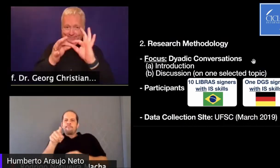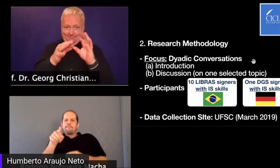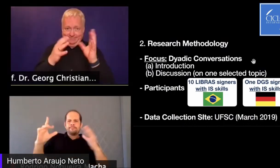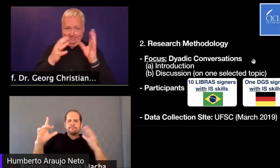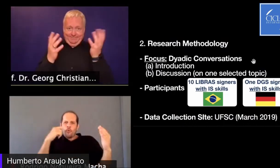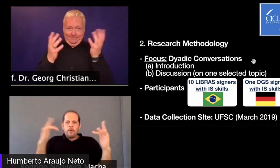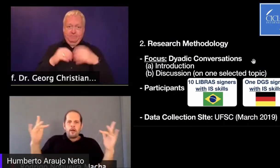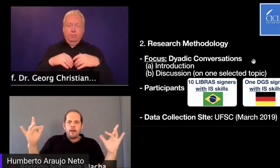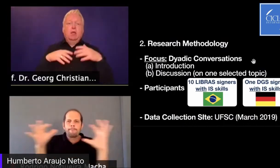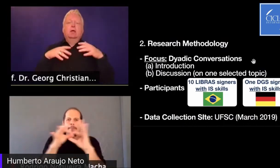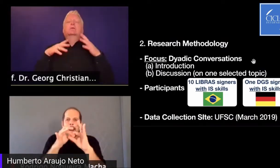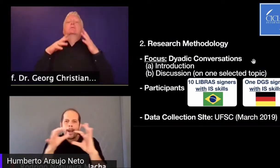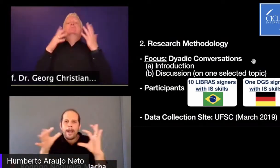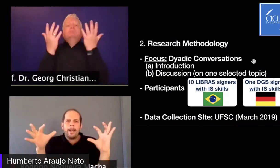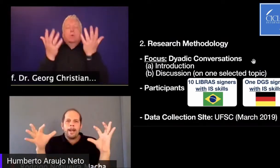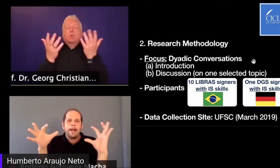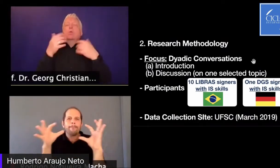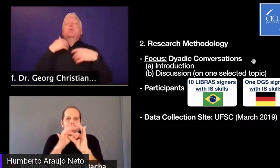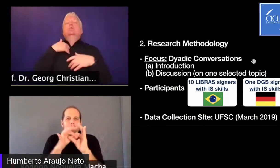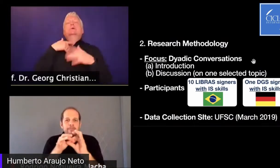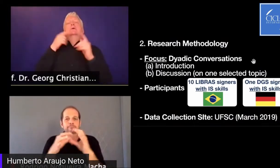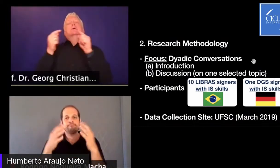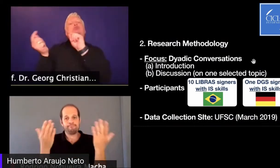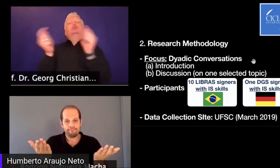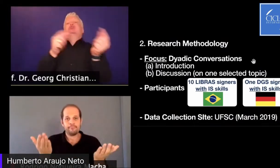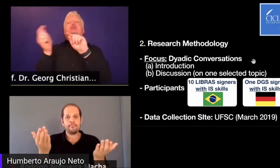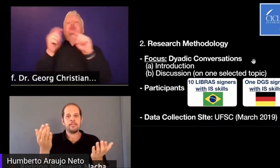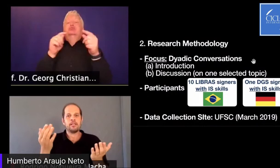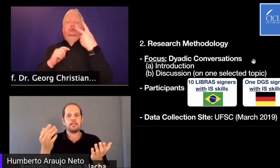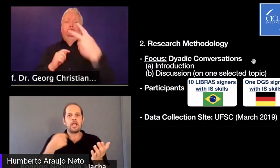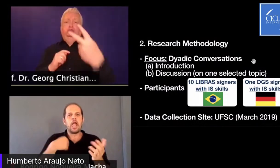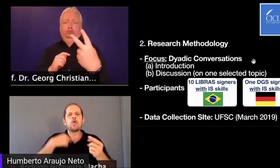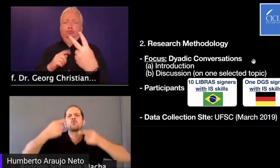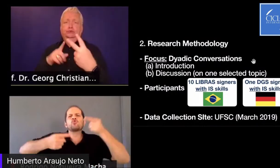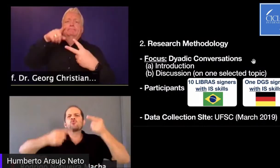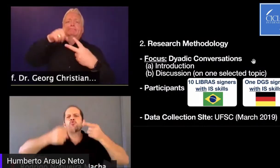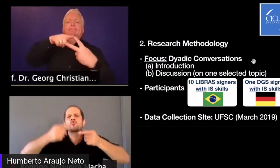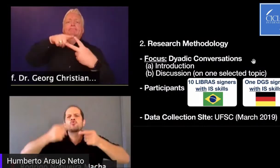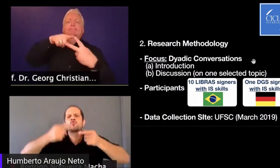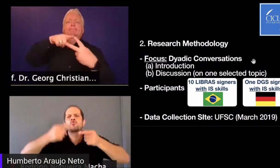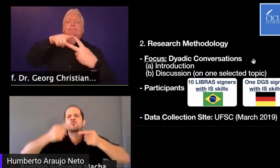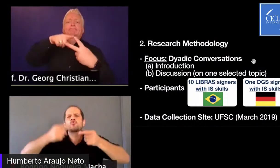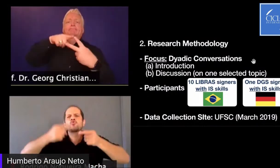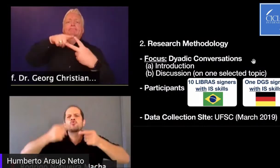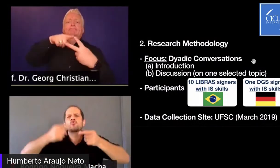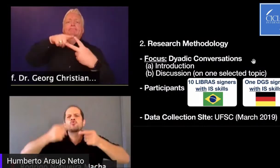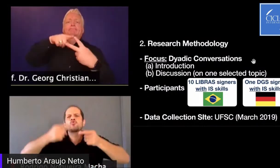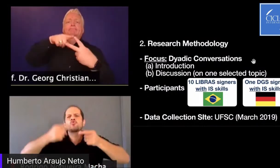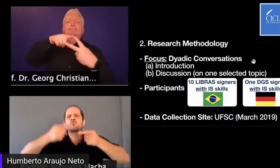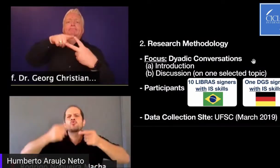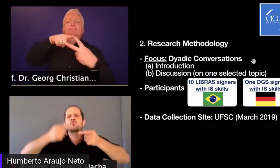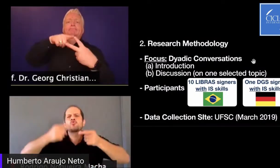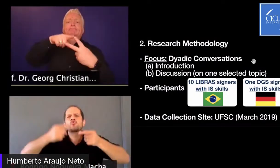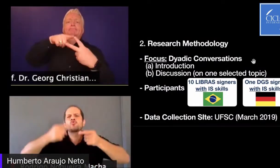diálogo. E aí a gente observava quais eram as estratégias que apareciam ali naquela.